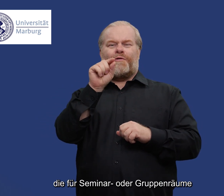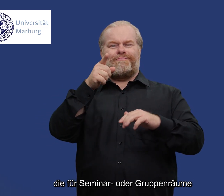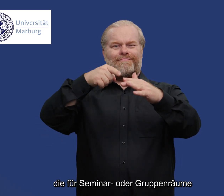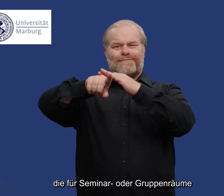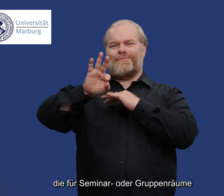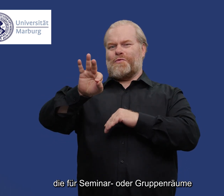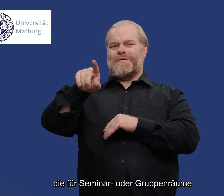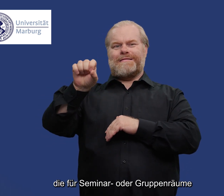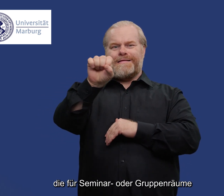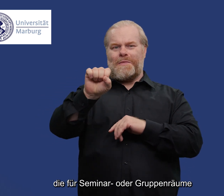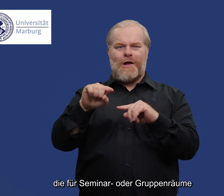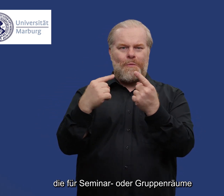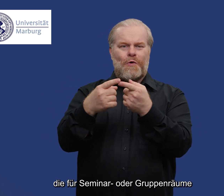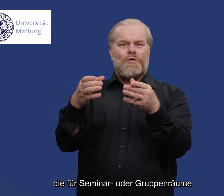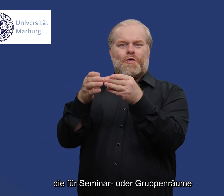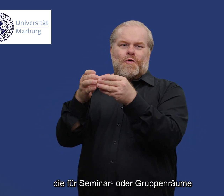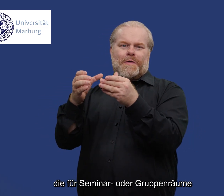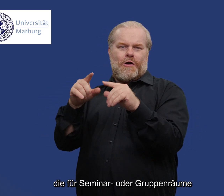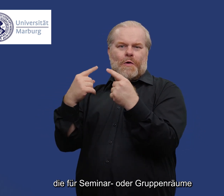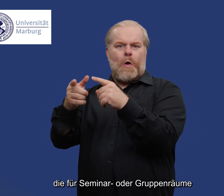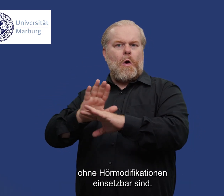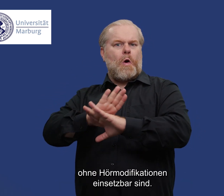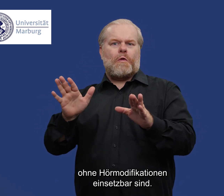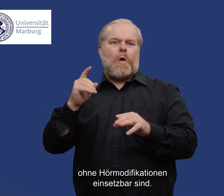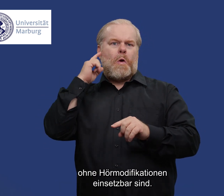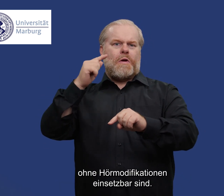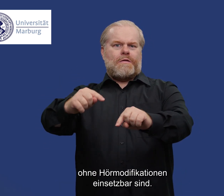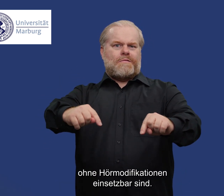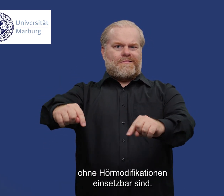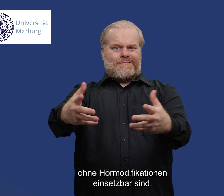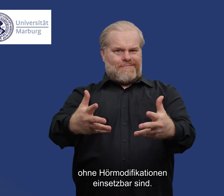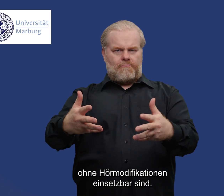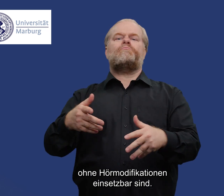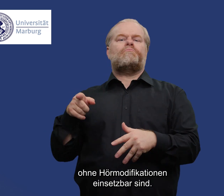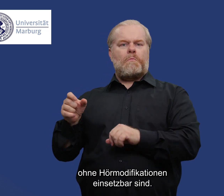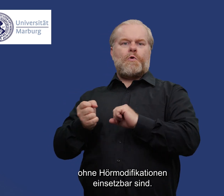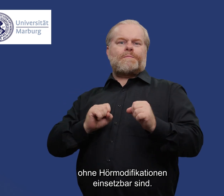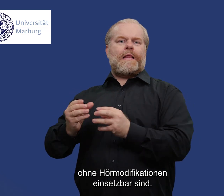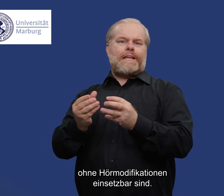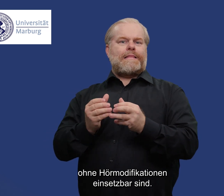die für Seminar- oder Gruppenräume ohne Hörmodifikationen einsetzbar sind.